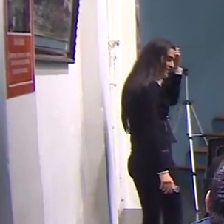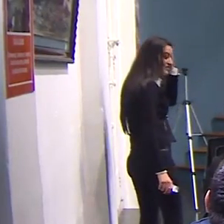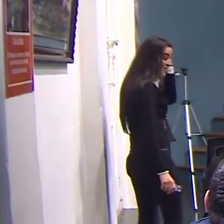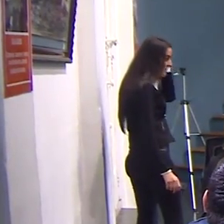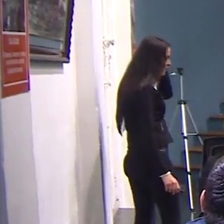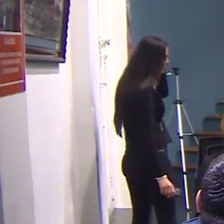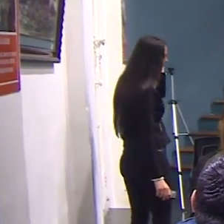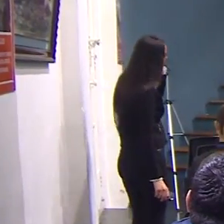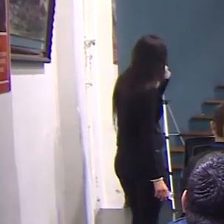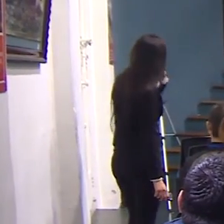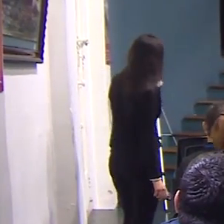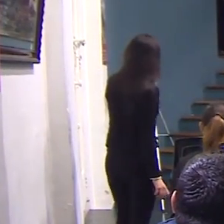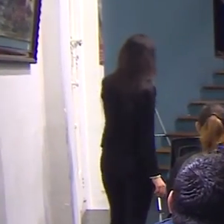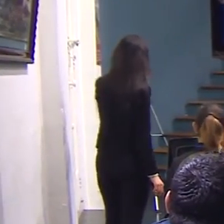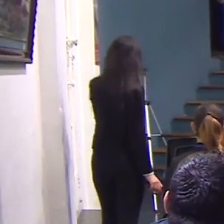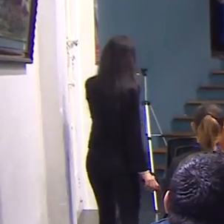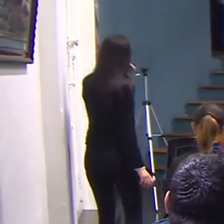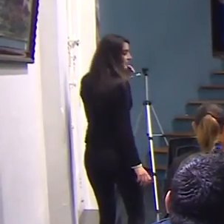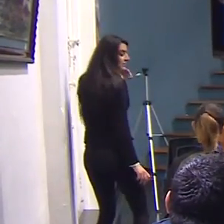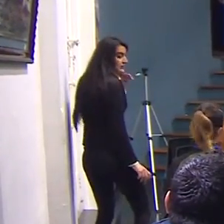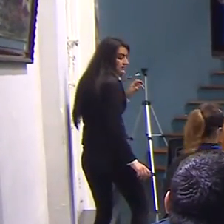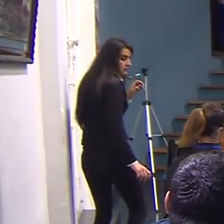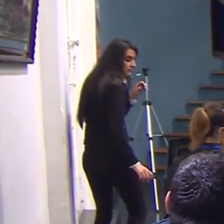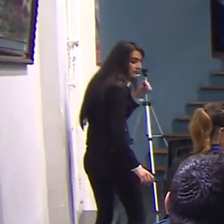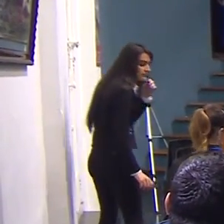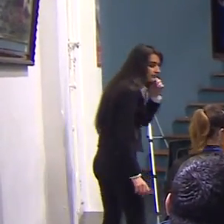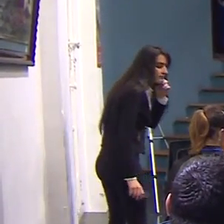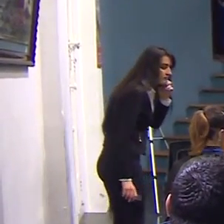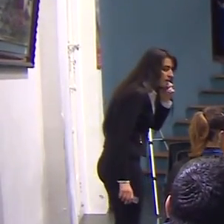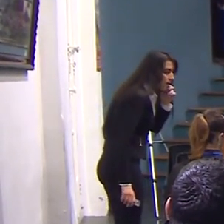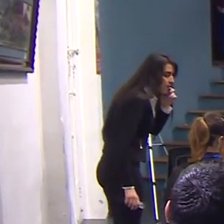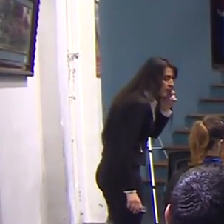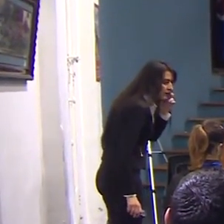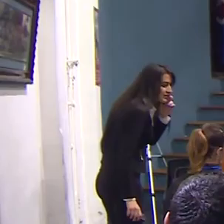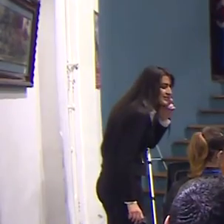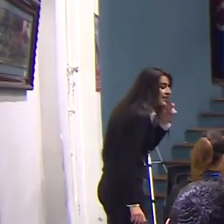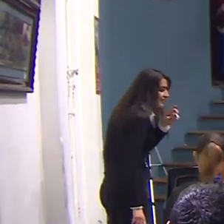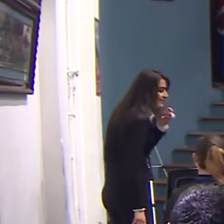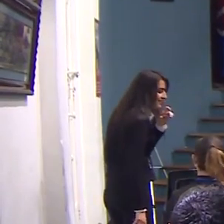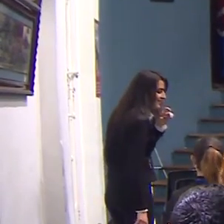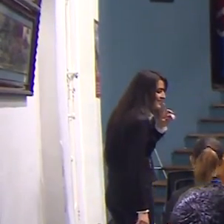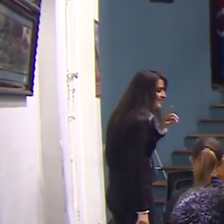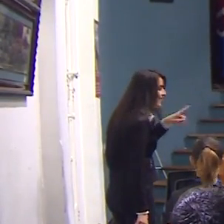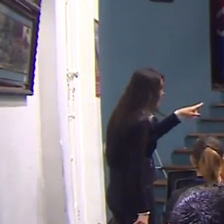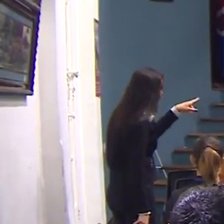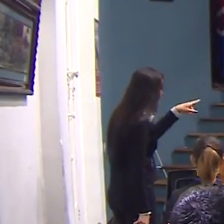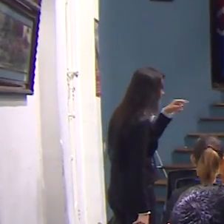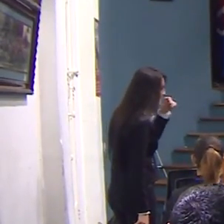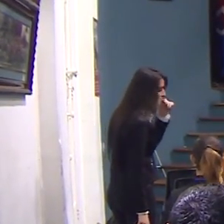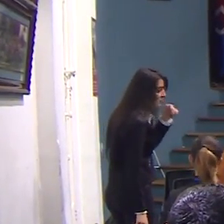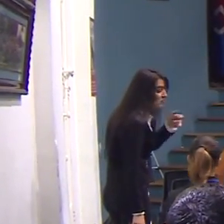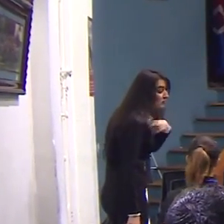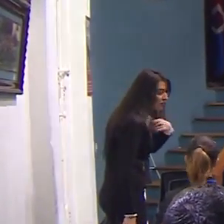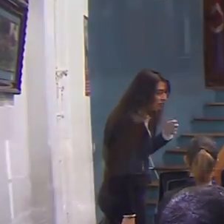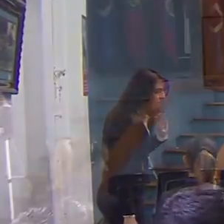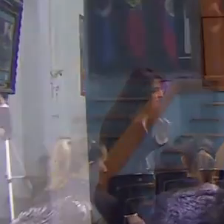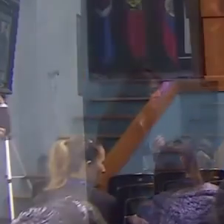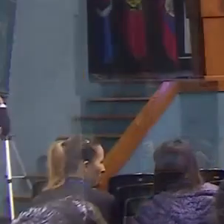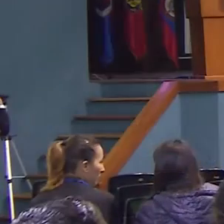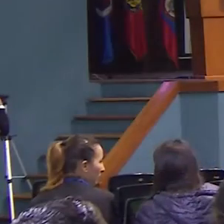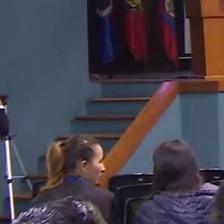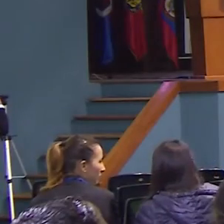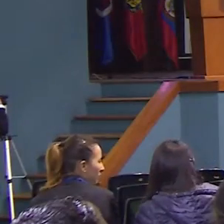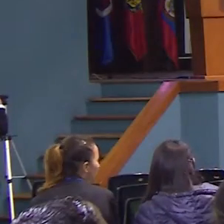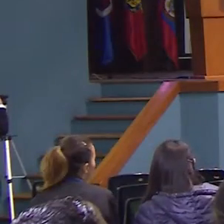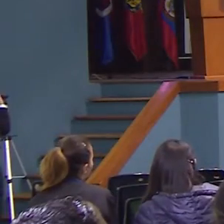tenemos algunos minutos, lo más importante de venir a estos espacios no es que ustedes me escuchen, es poderlos escuchar a ustedes. La